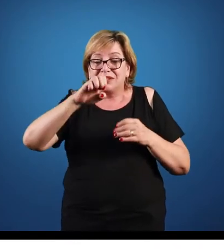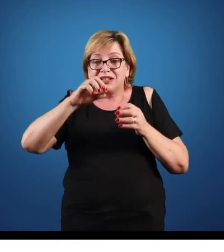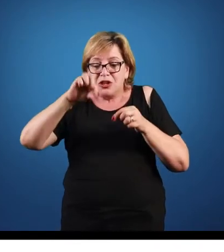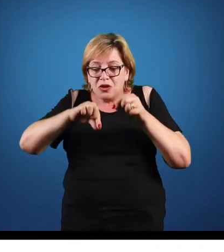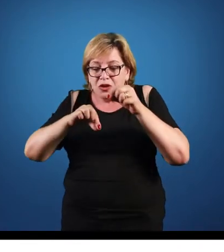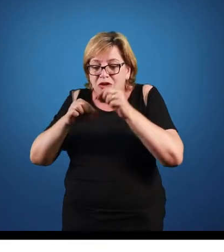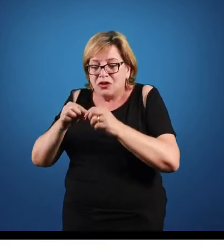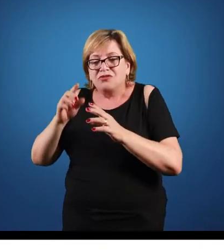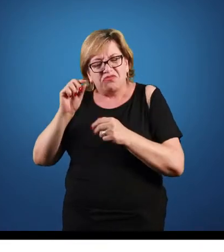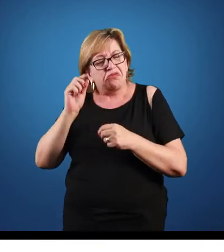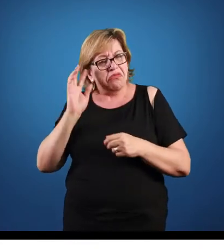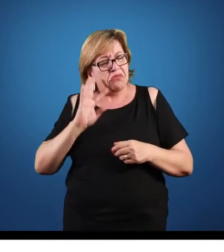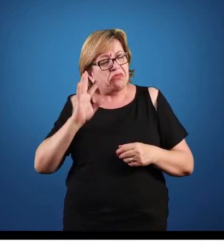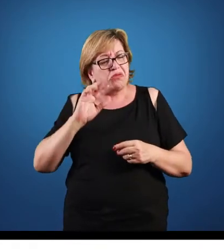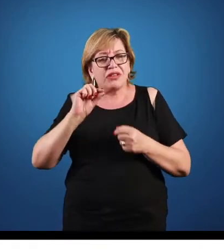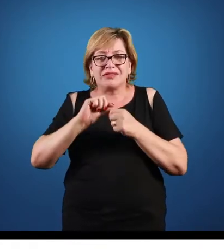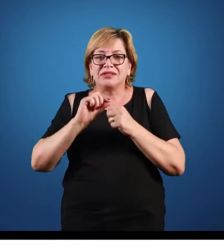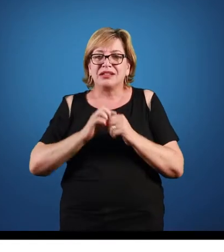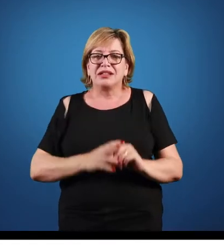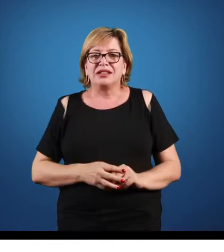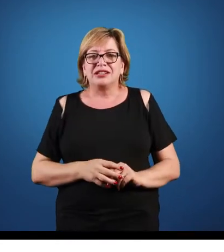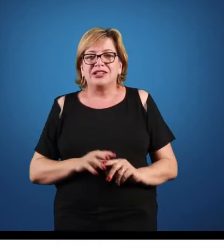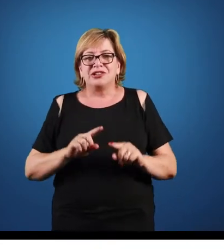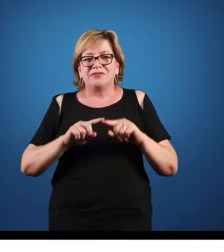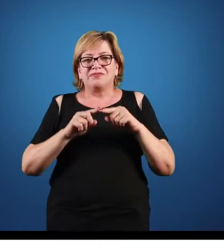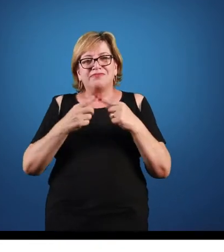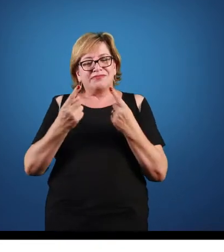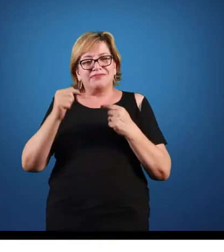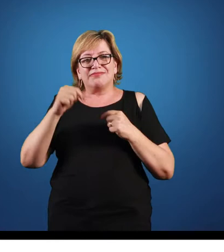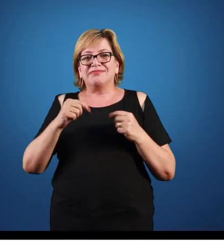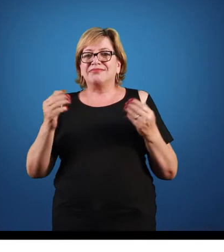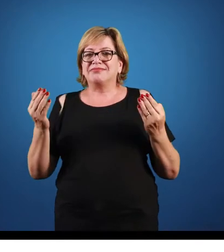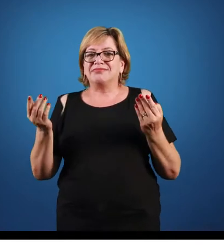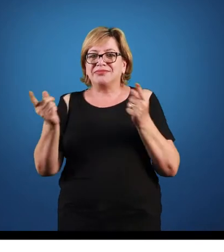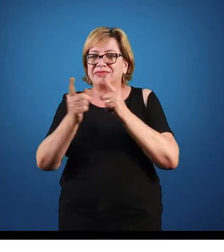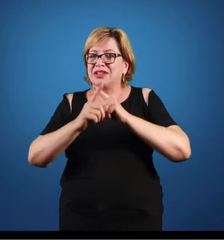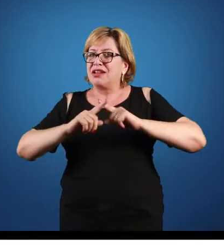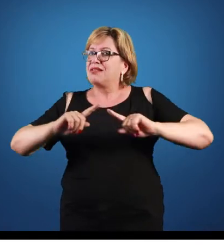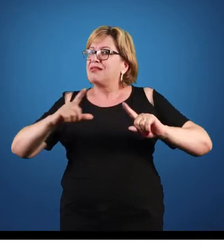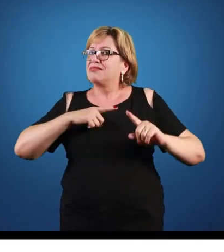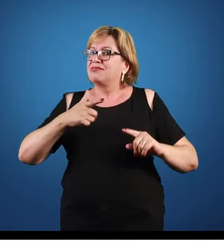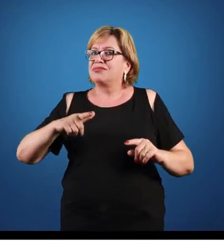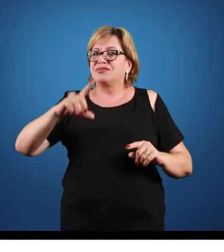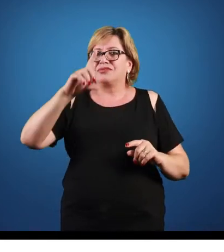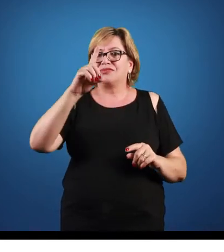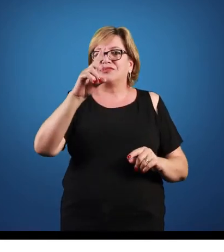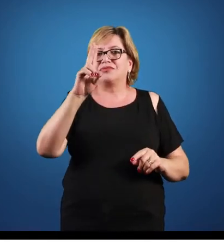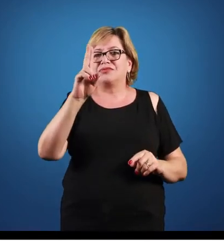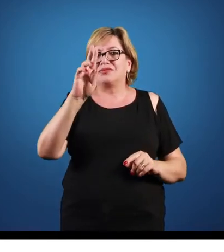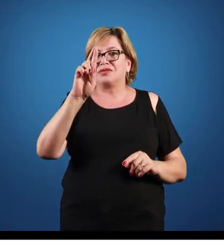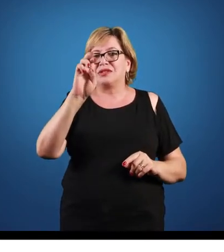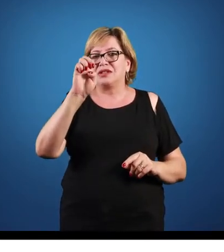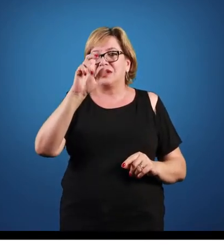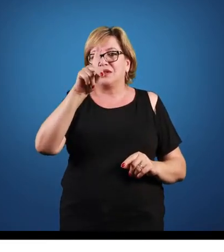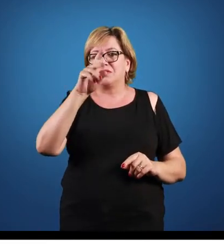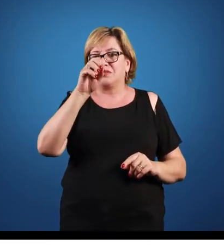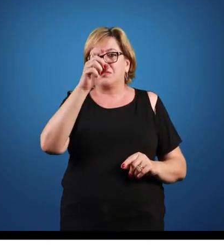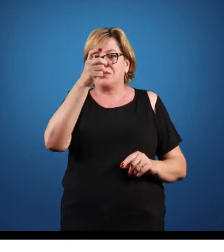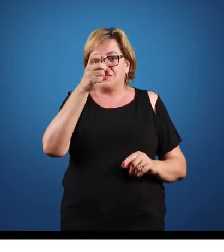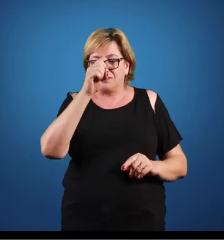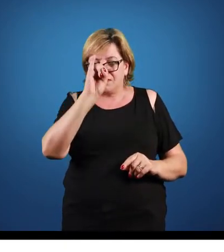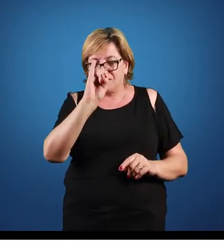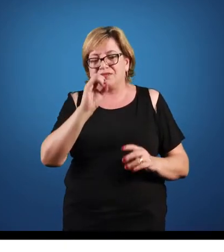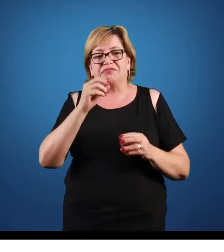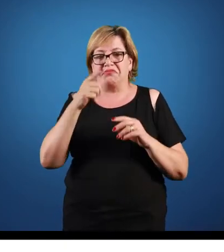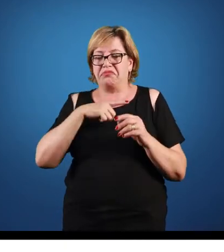ficou bem ficou bem interessante realmente mas só no caso no nosso caso a gente não jogou em hipóteses o zoom só armação de arame porque o campeonato já